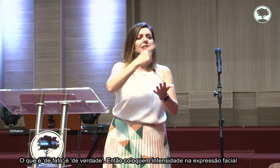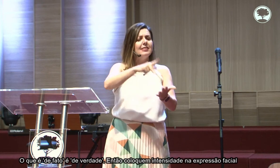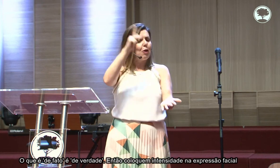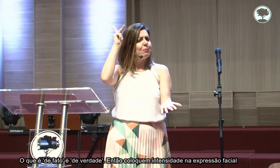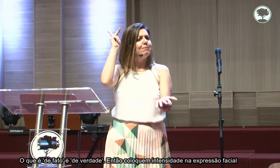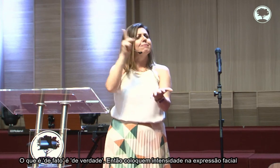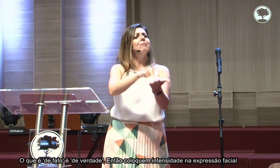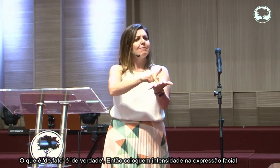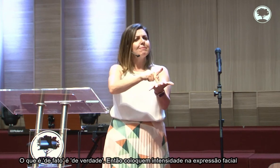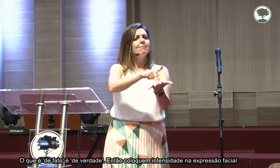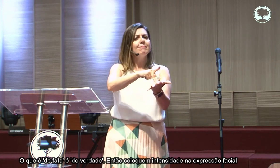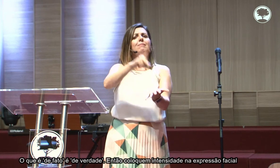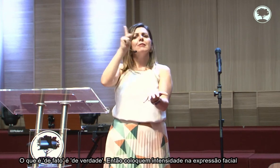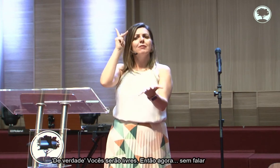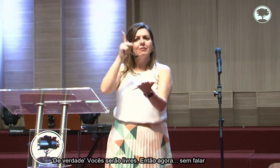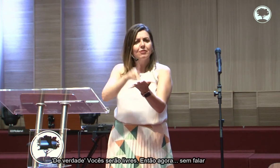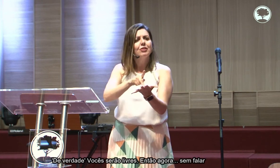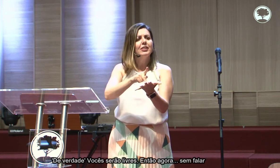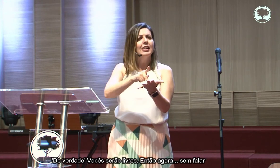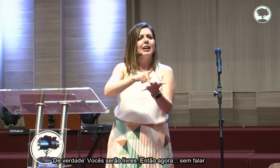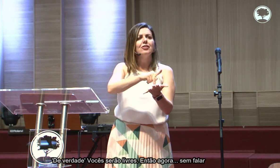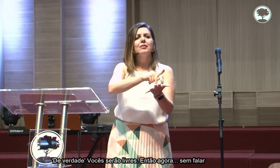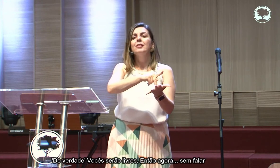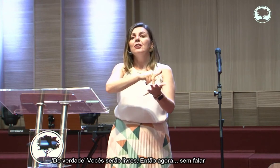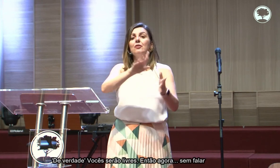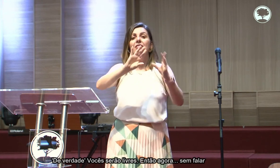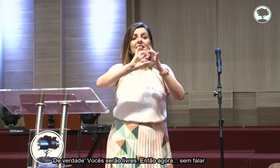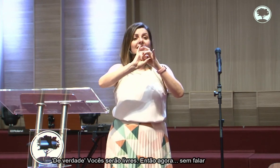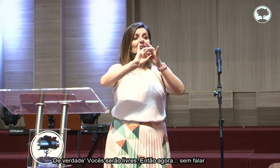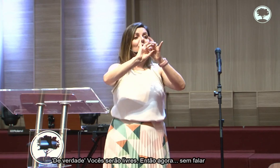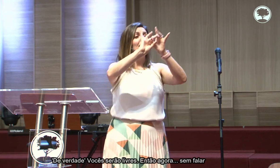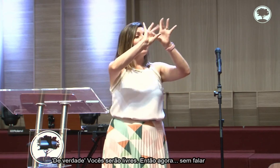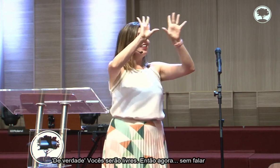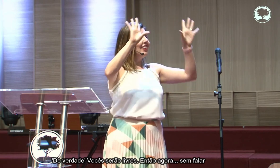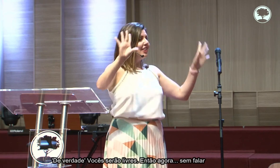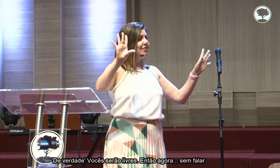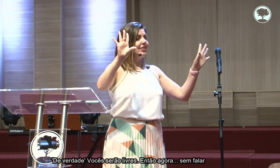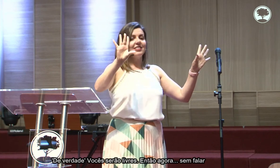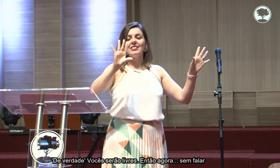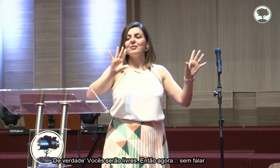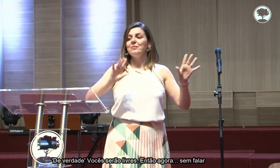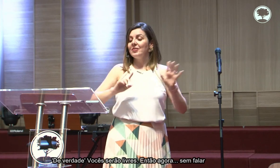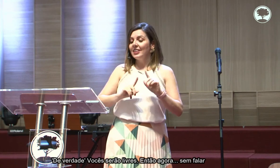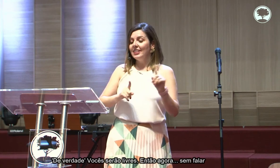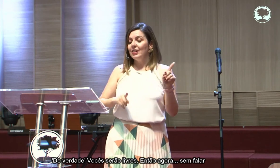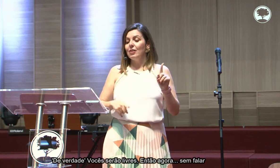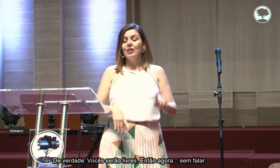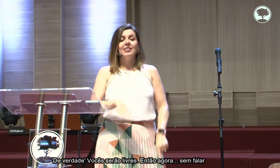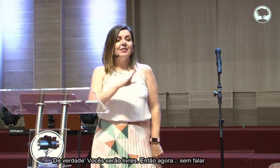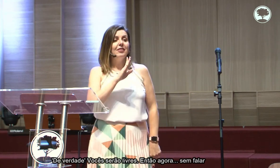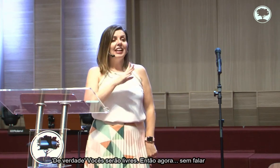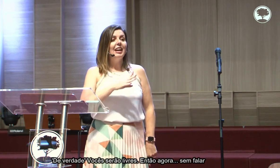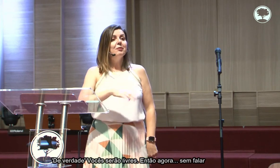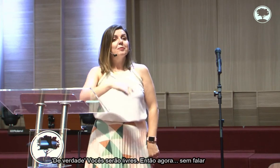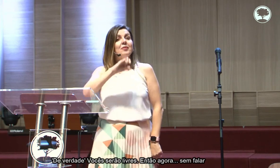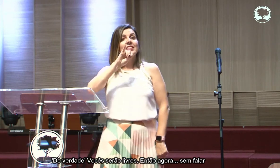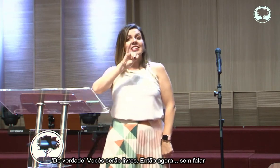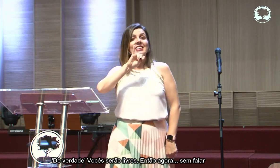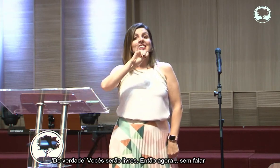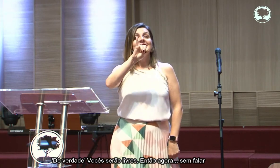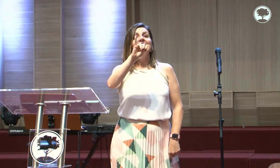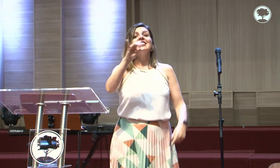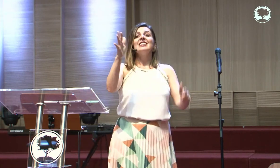expiração facial. De verdade, vocês serão livres. Então, agora, sem falar.